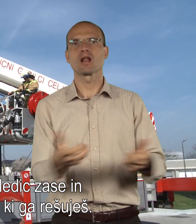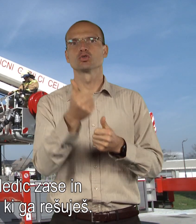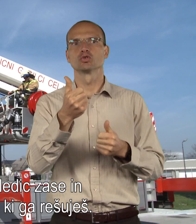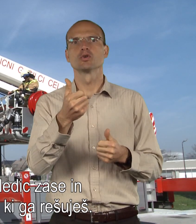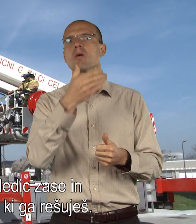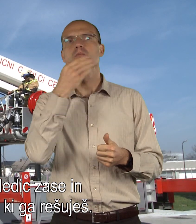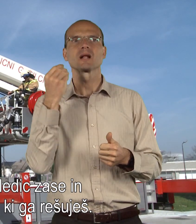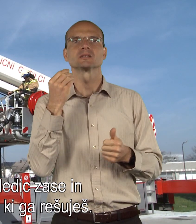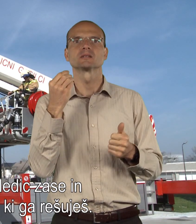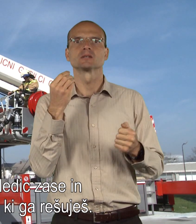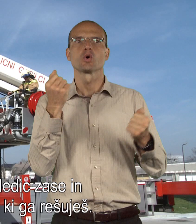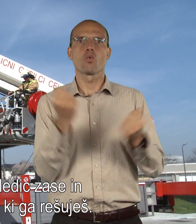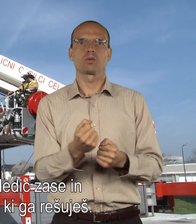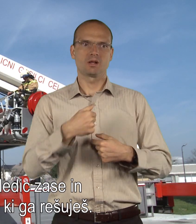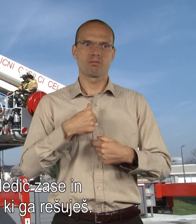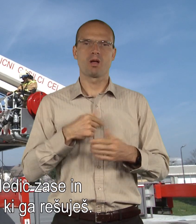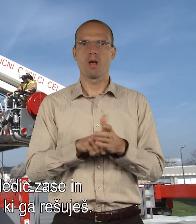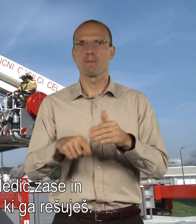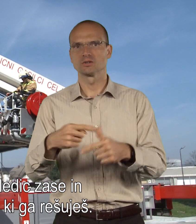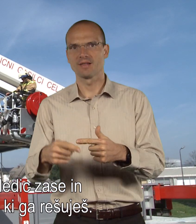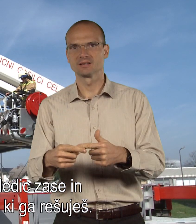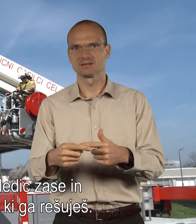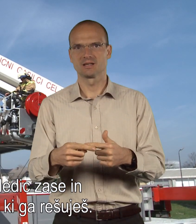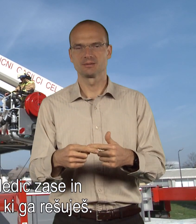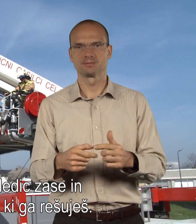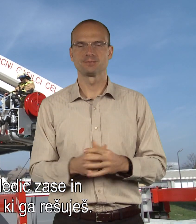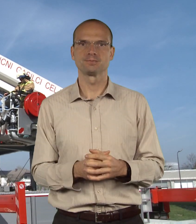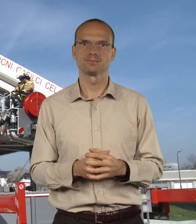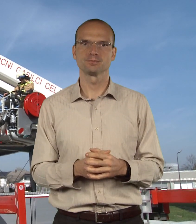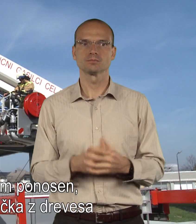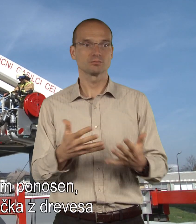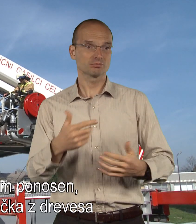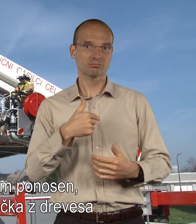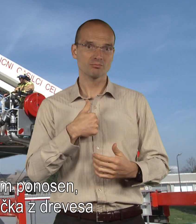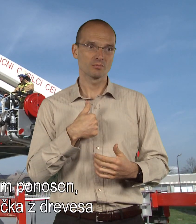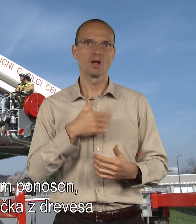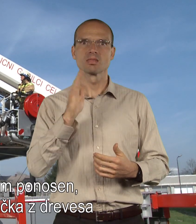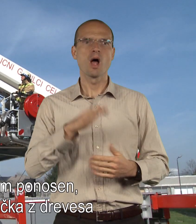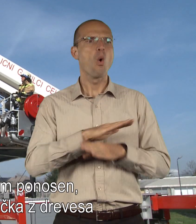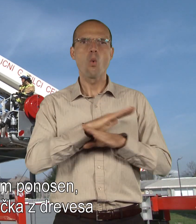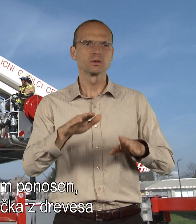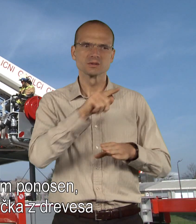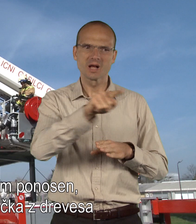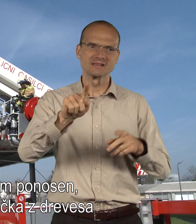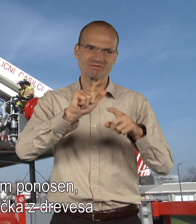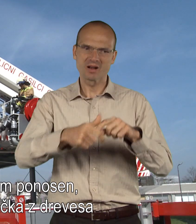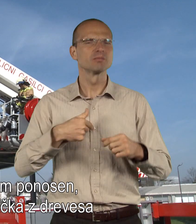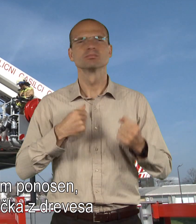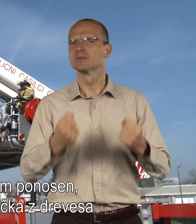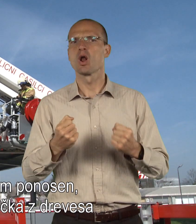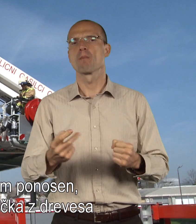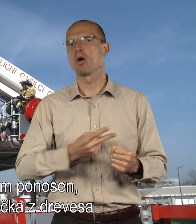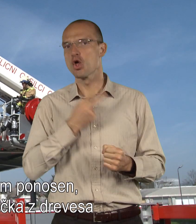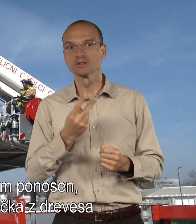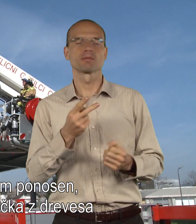brez posledic za tebe, pa za seveda tistega, ki ga rešuješ. Jaz sem v bistvu na vse te stvari ponosen, pa